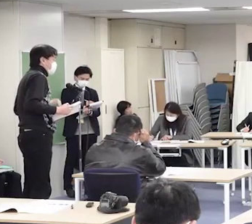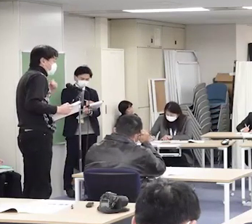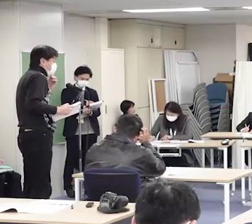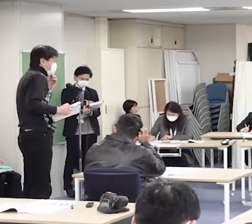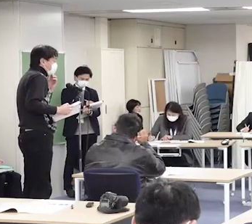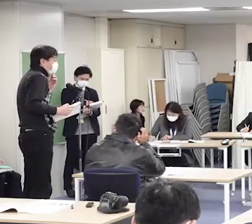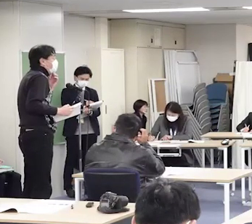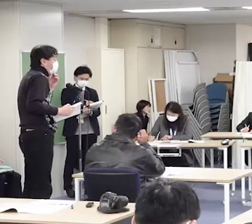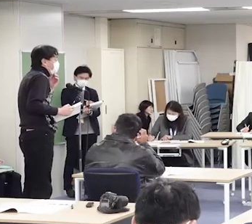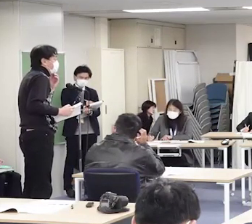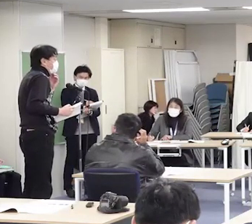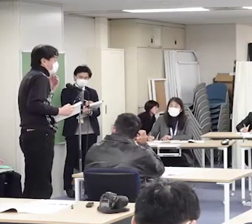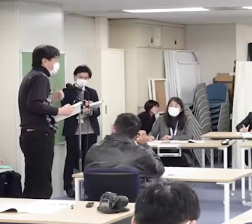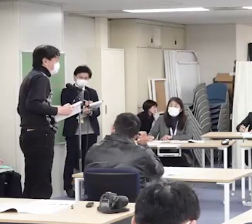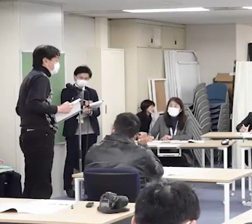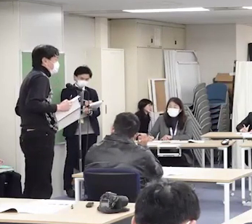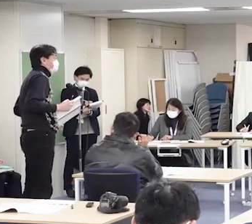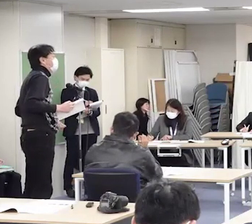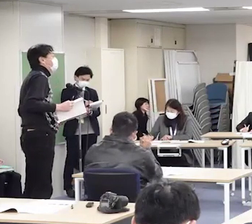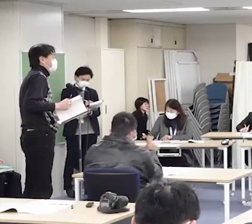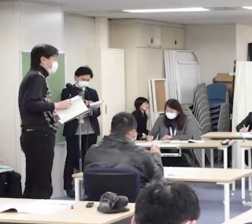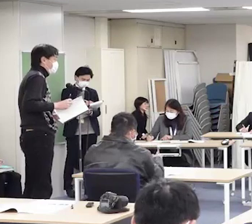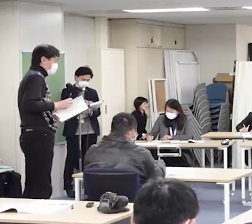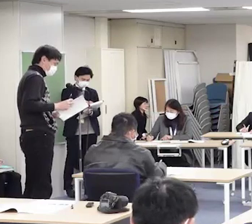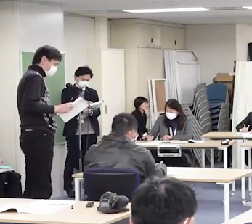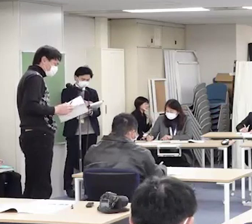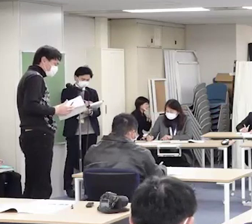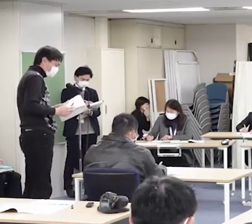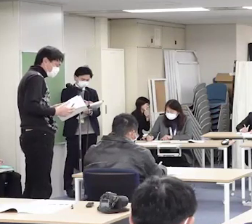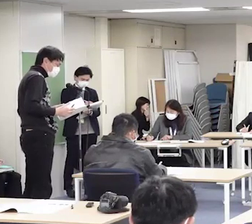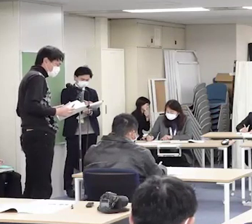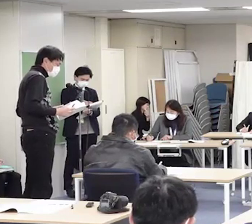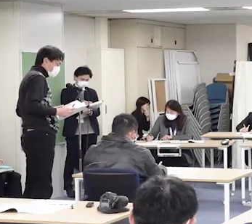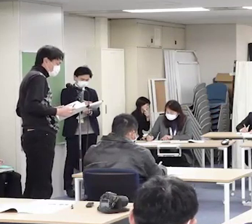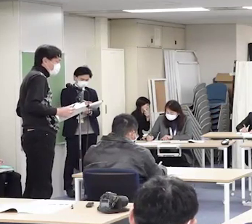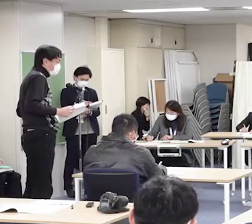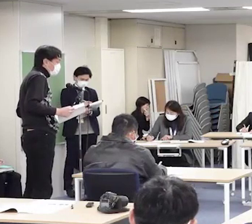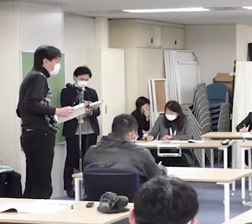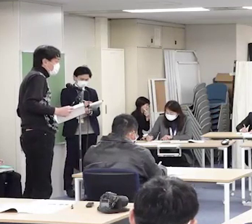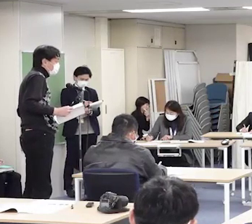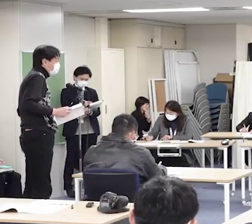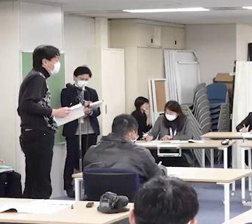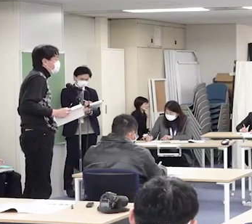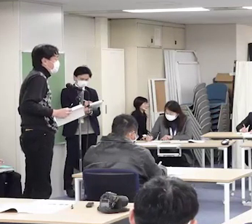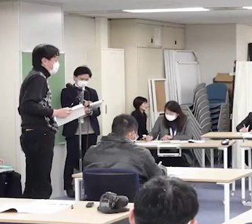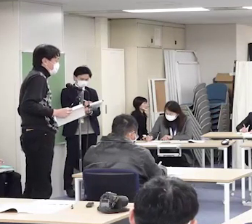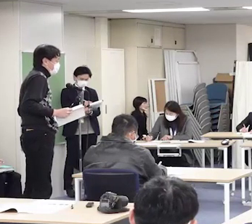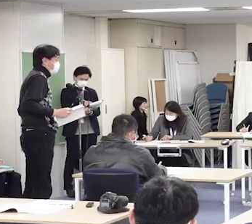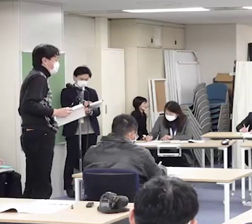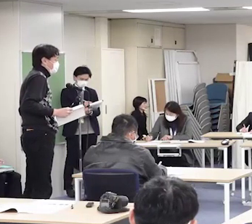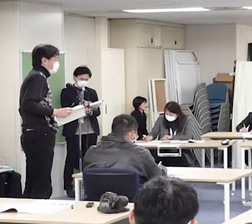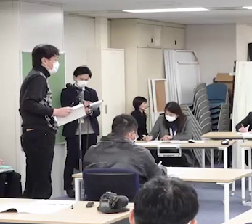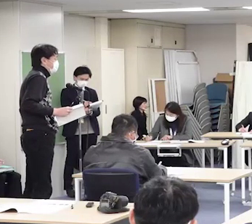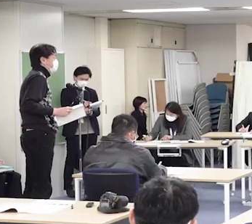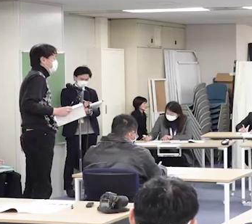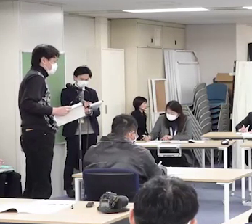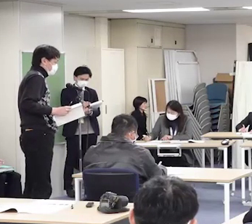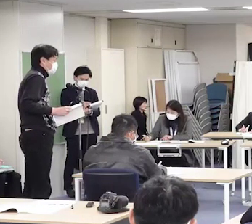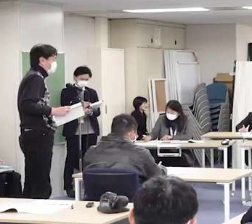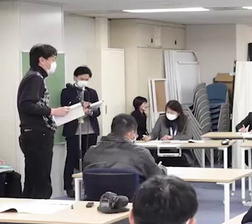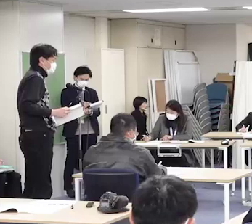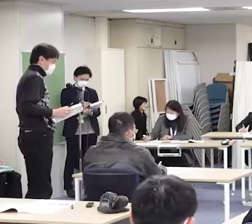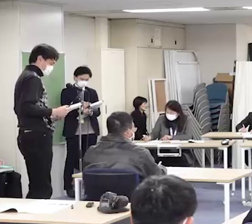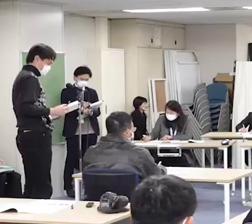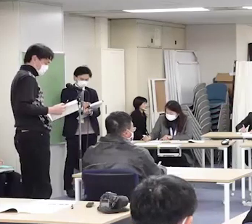が、反対を表明したというふうに受け取っているんですけども、具体的に商工会議所とどのように向き合っていこうと考えていらっしゃい